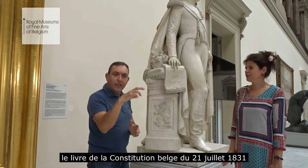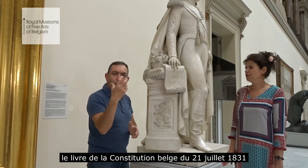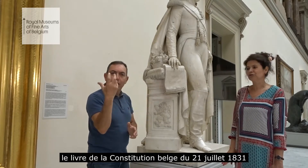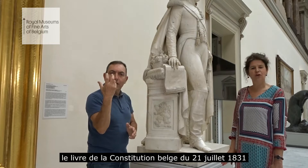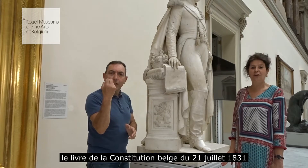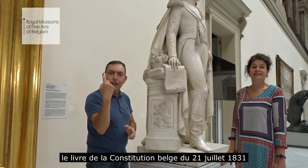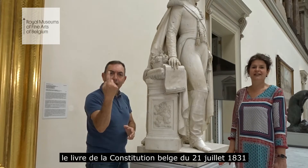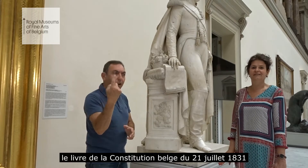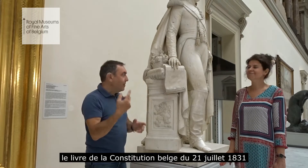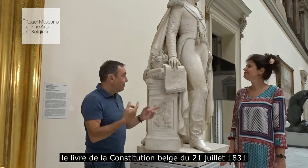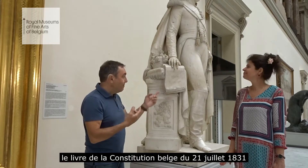1831.